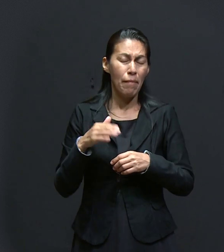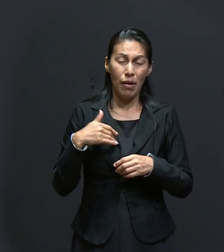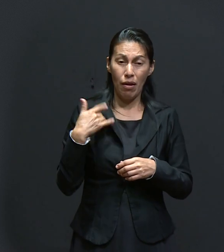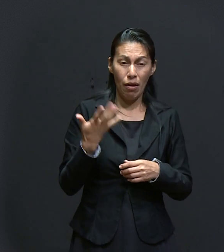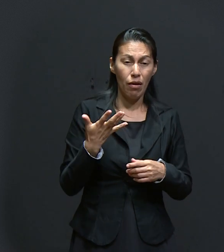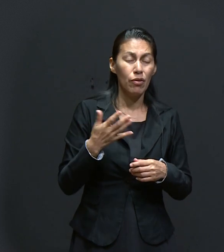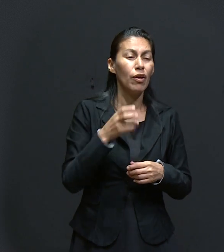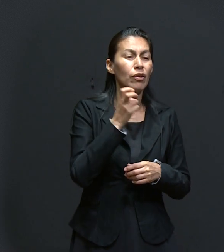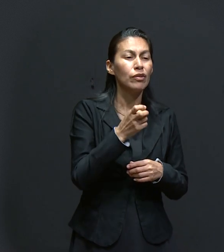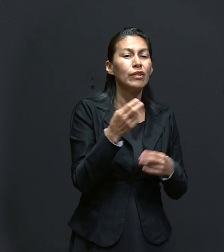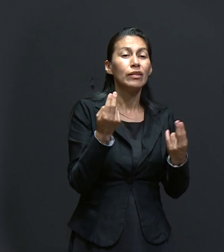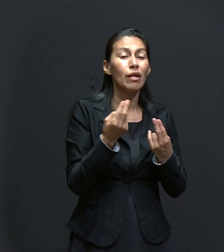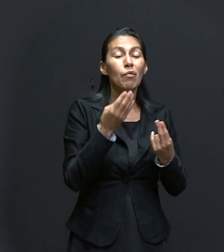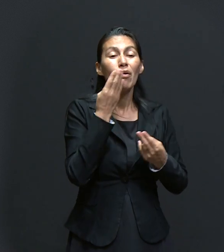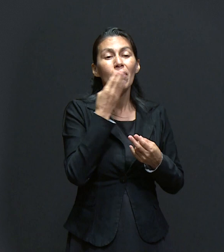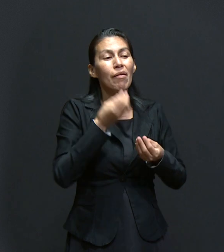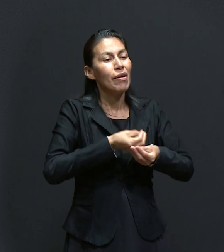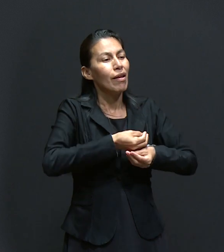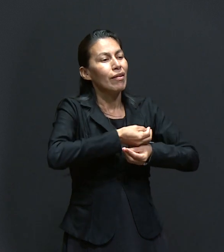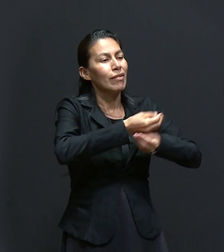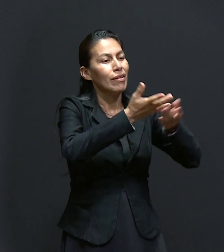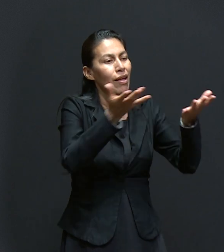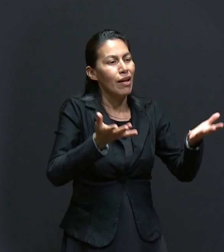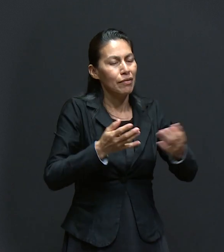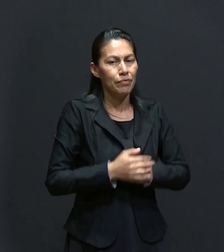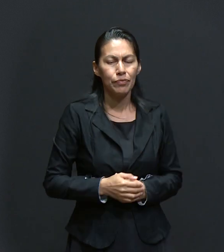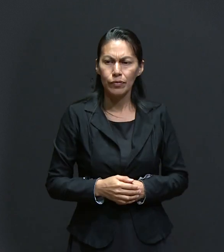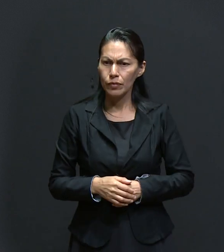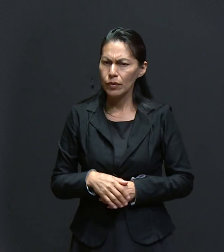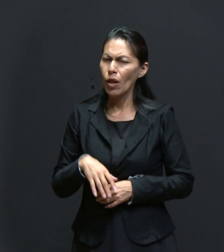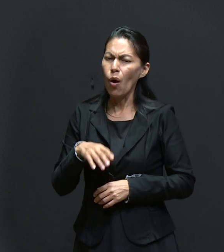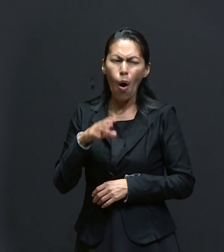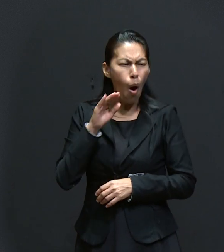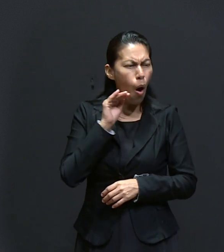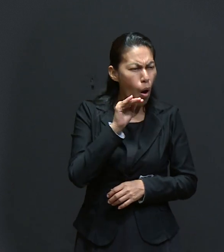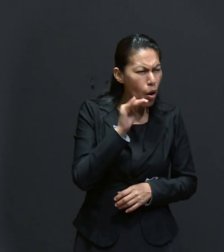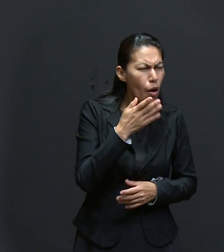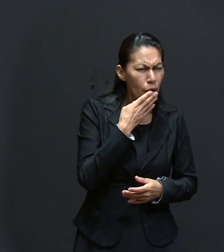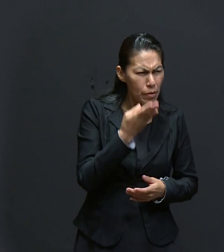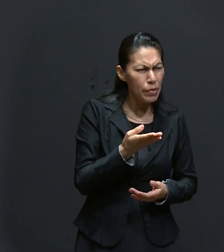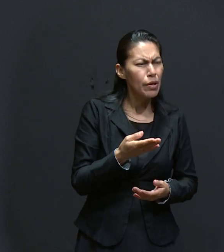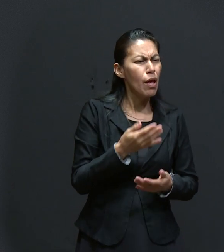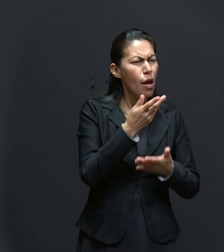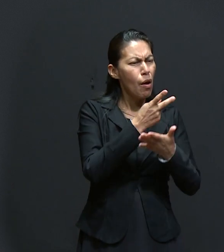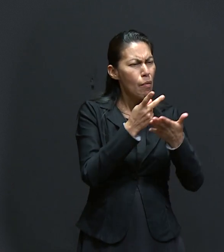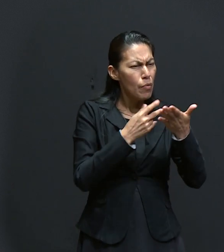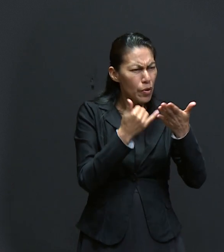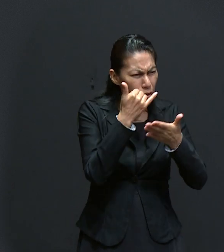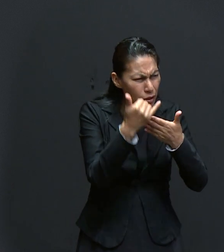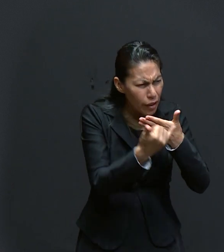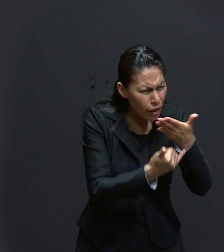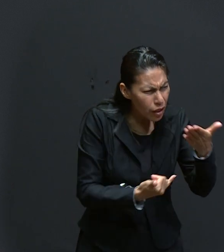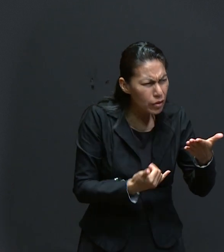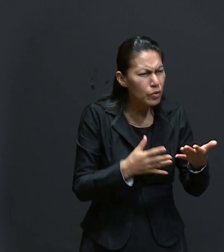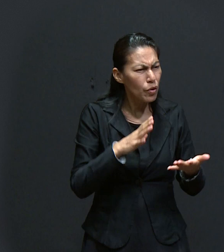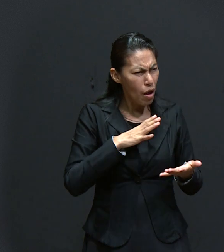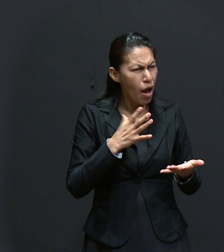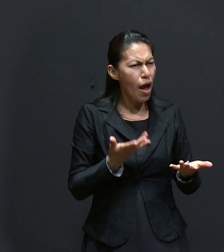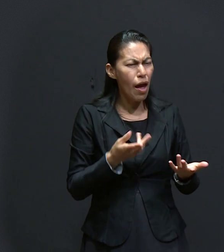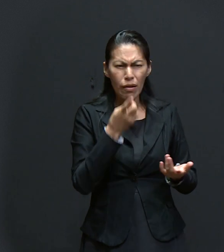a menos que yo os quiere dar papel entonces tenemos hasta ahorita 22 proyectos que nos han mencionado